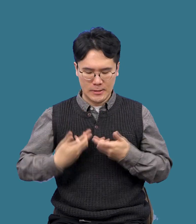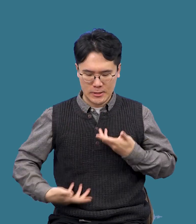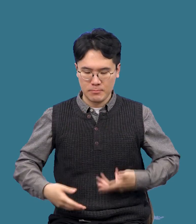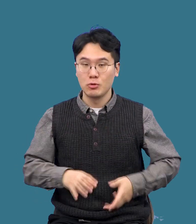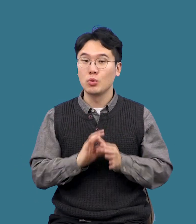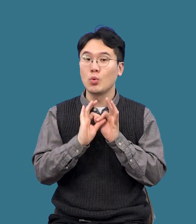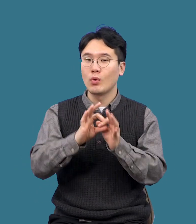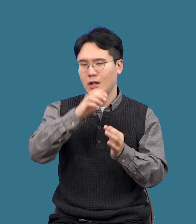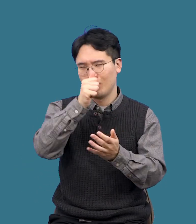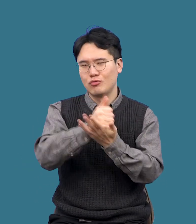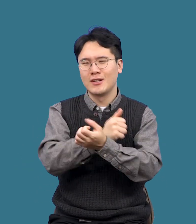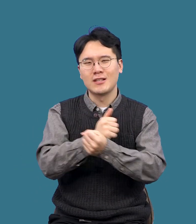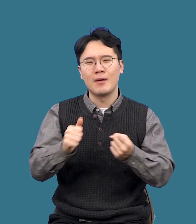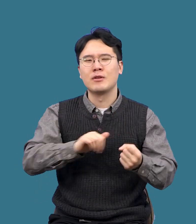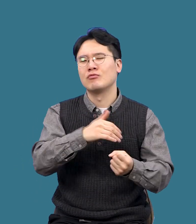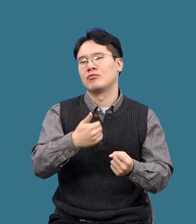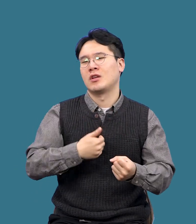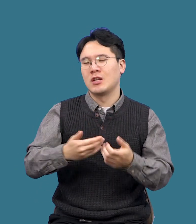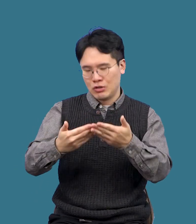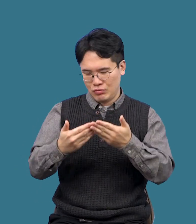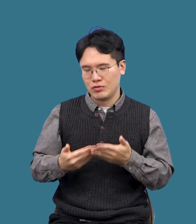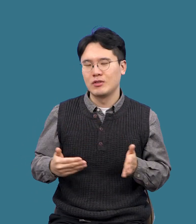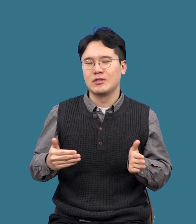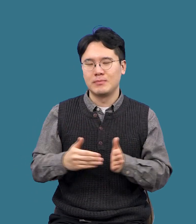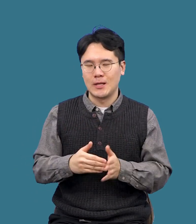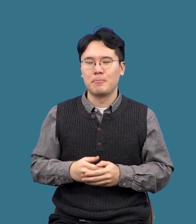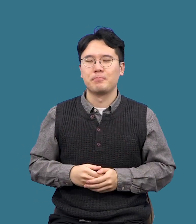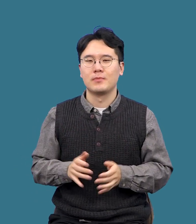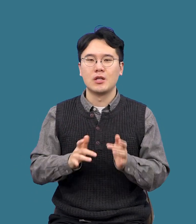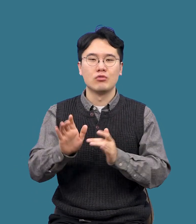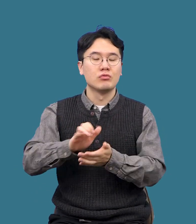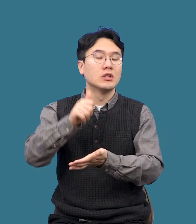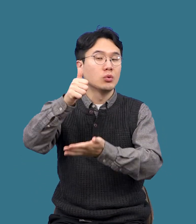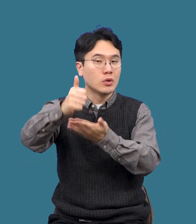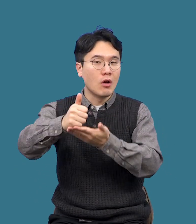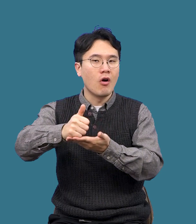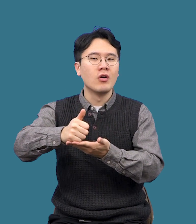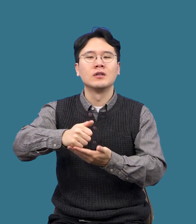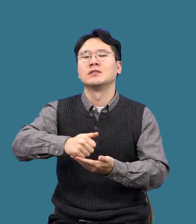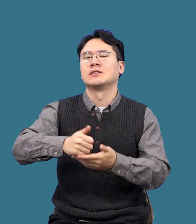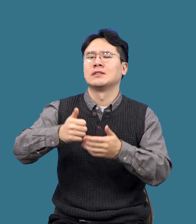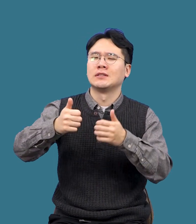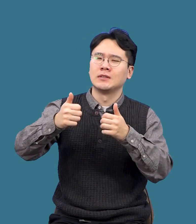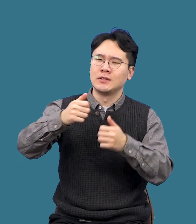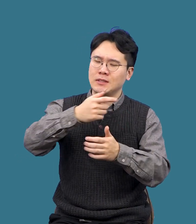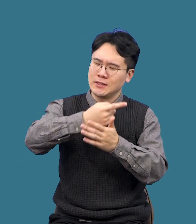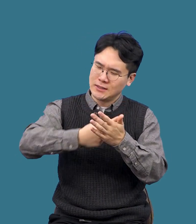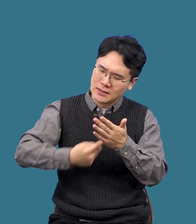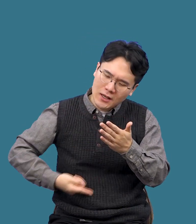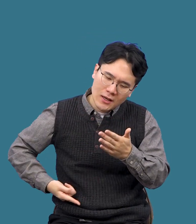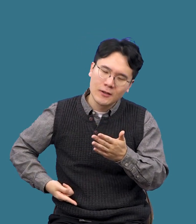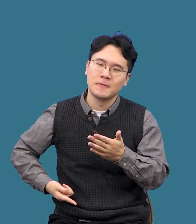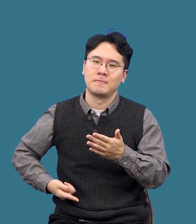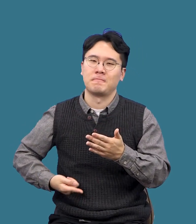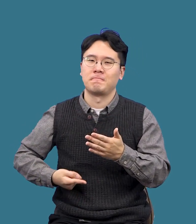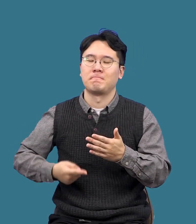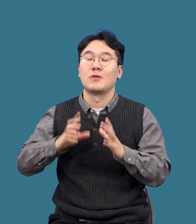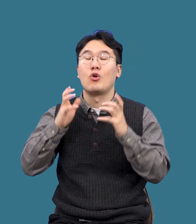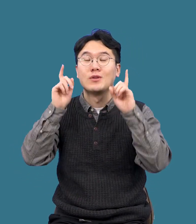죄 사함이 우리에게 주어진 것입니다. 예수 그리스도께서 희생의 어린 양이 되시사